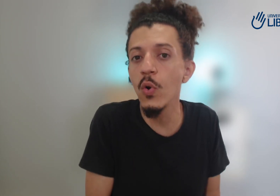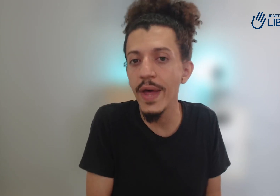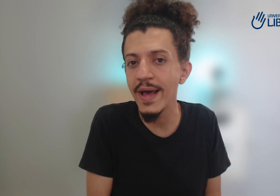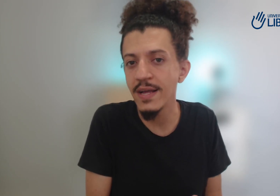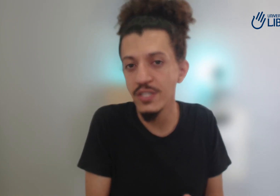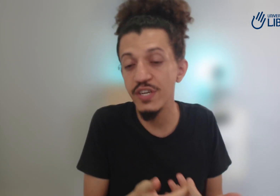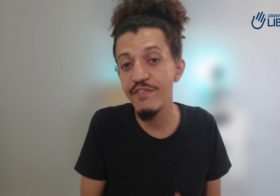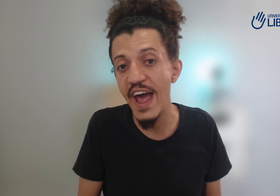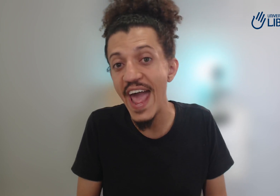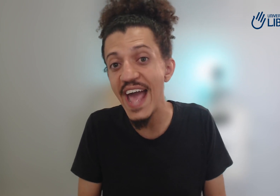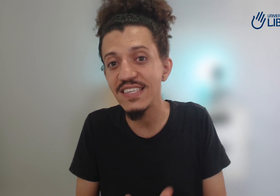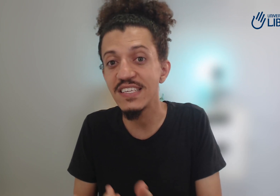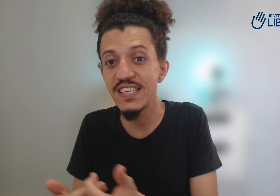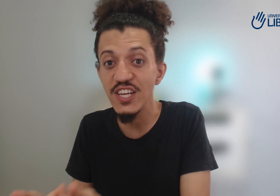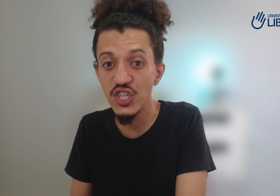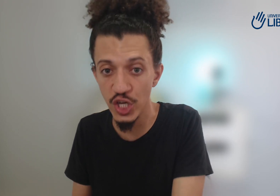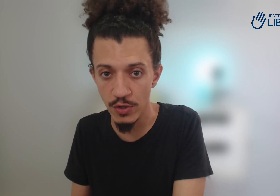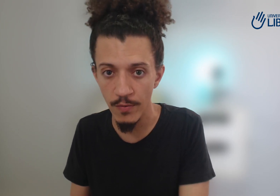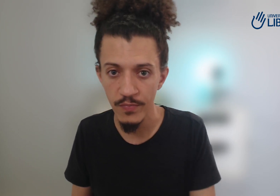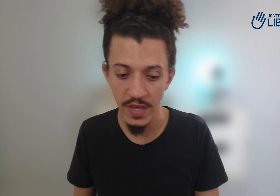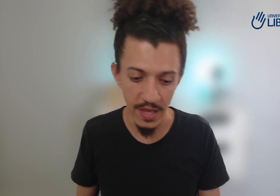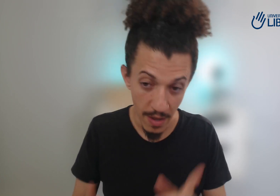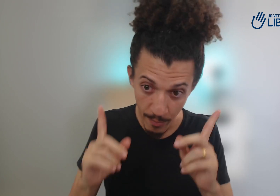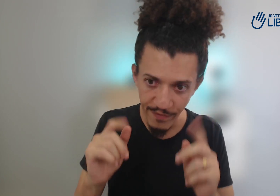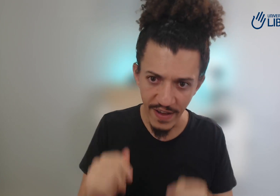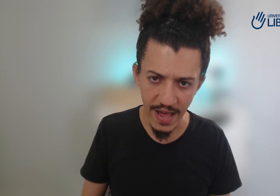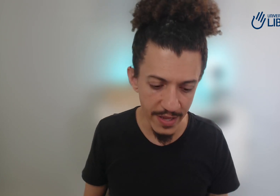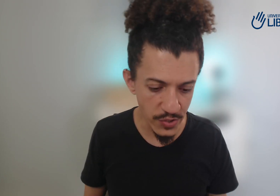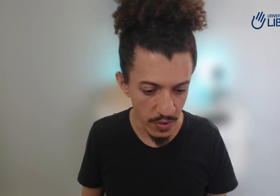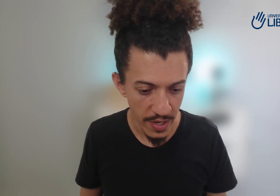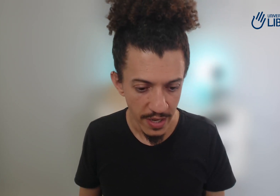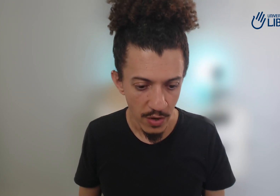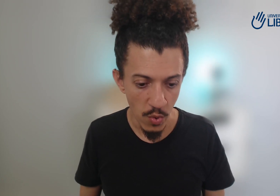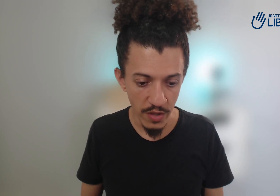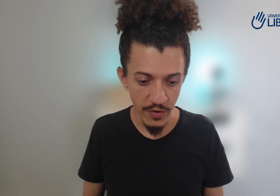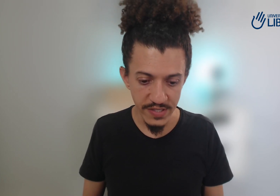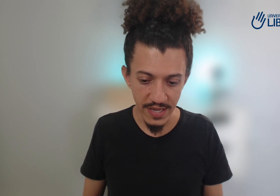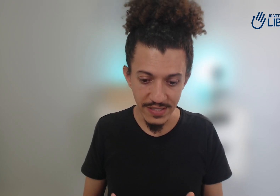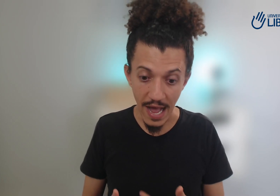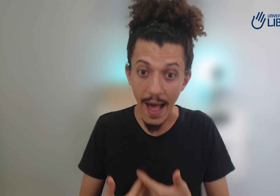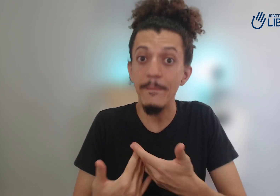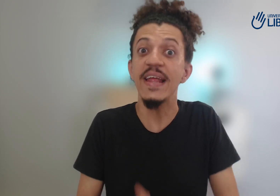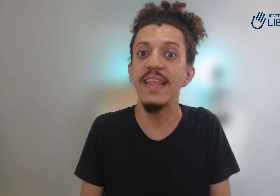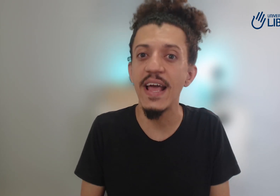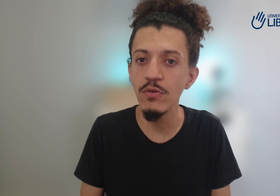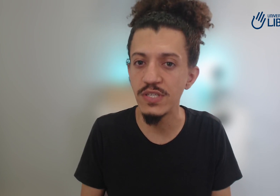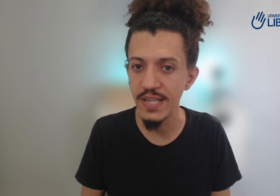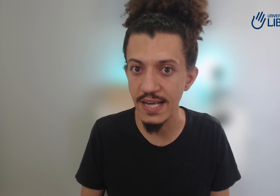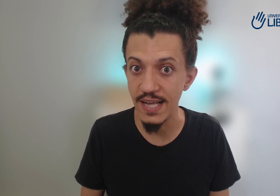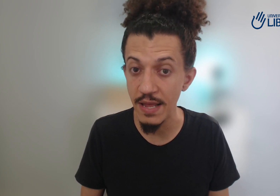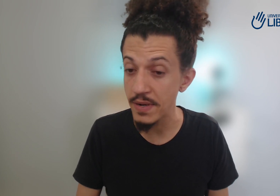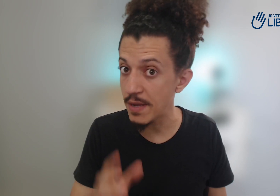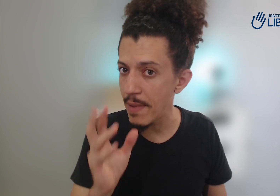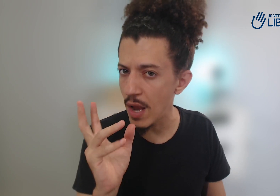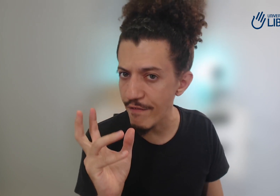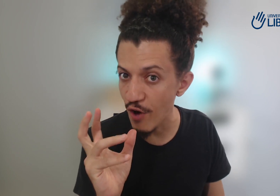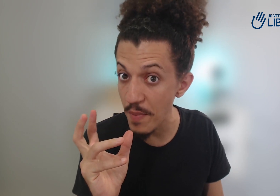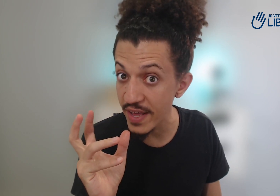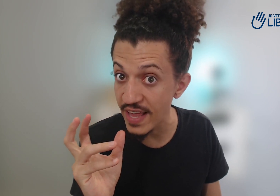concluir tiver esse sentido. E, por falar nisso, quando você está aprendendo os sinais da Libras, a melhor forma que tem de